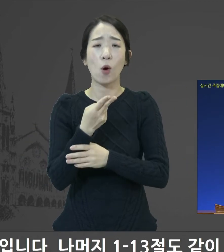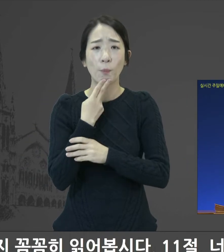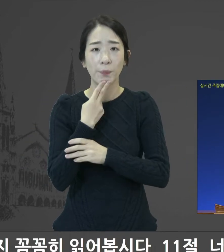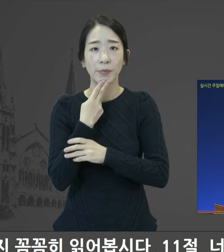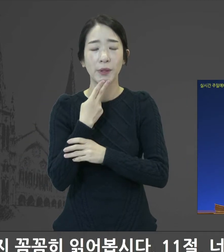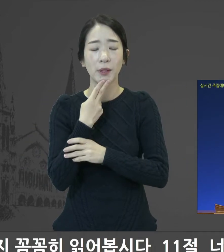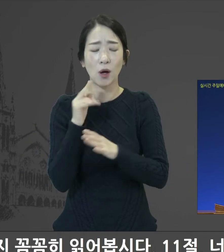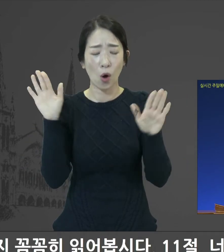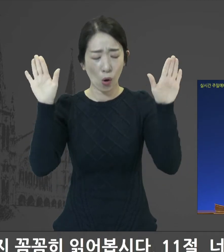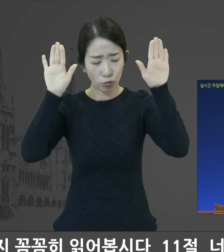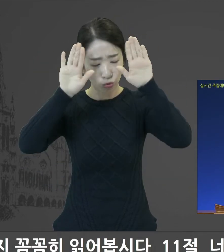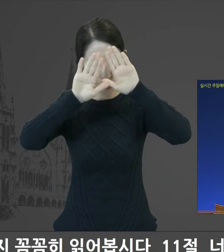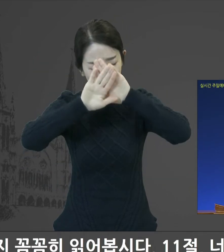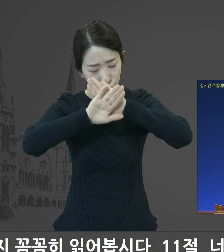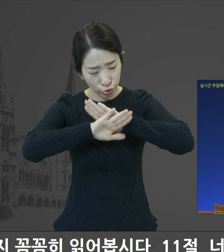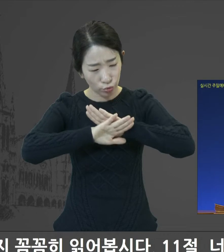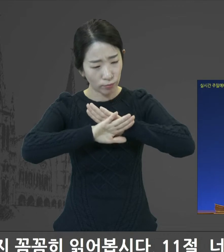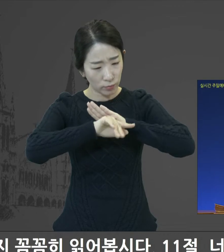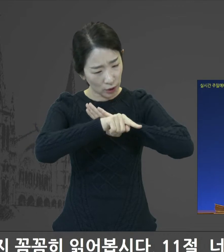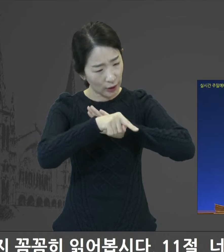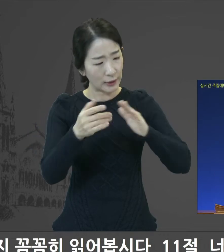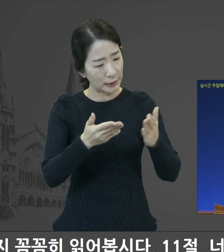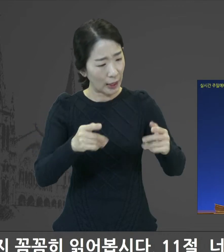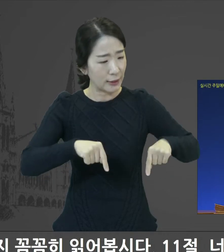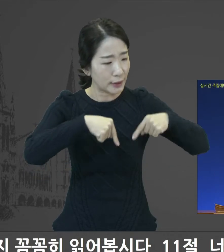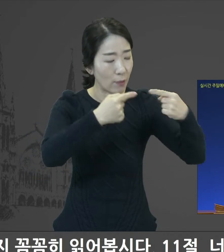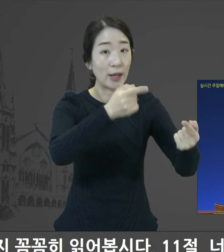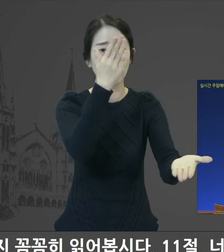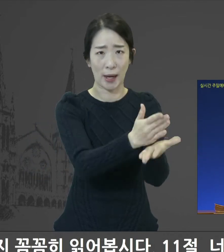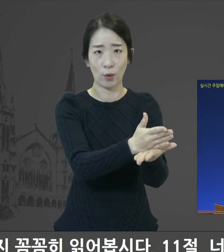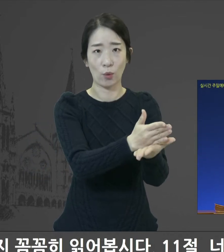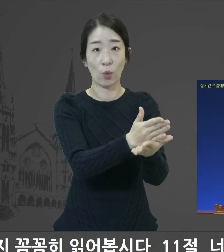어둠의 일에 참여하지 말고 도리어 뭐하라?